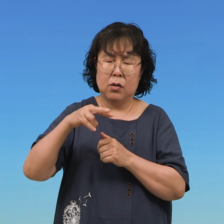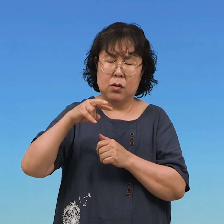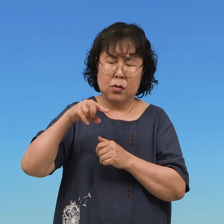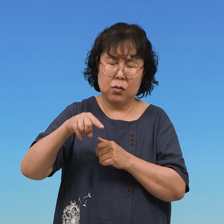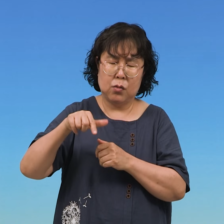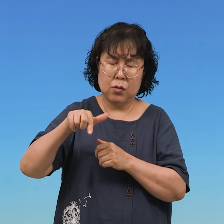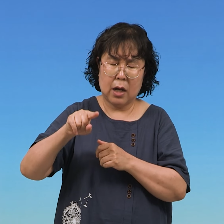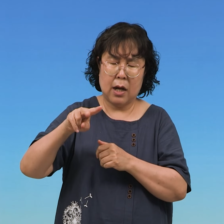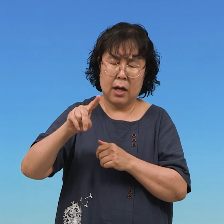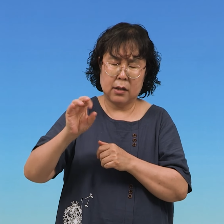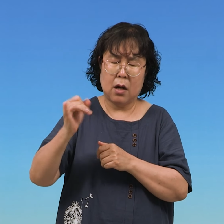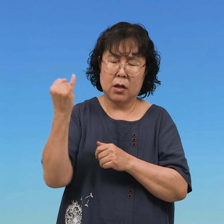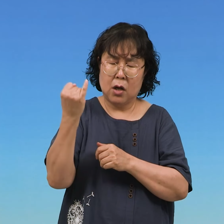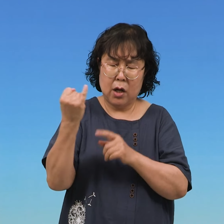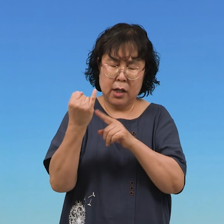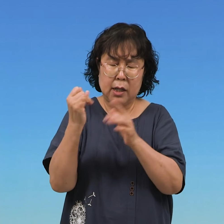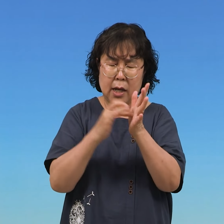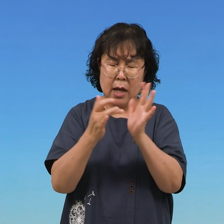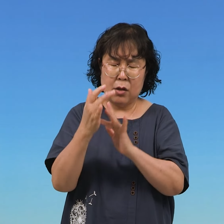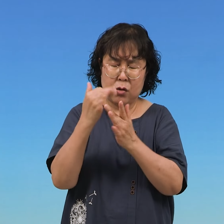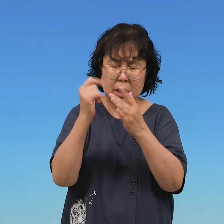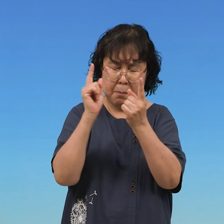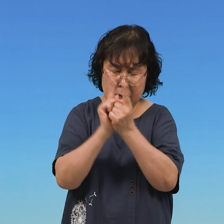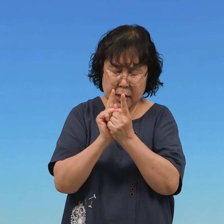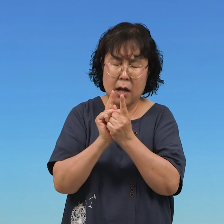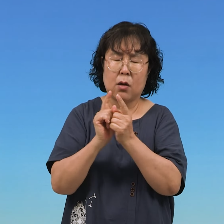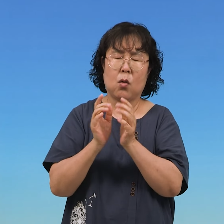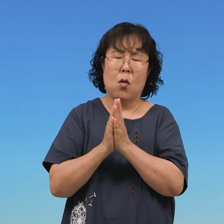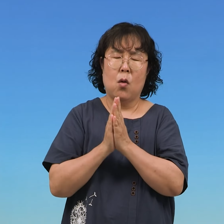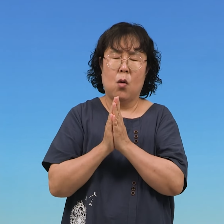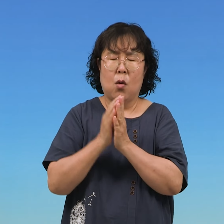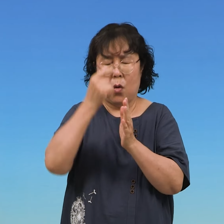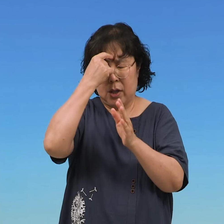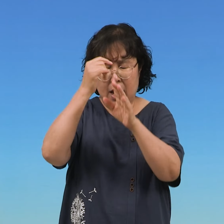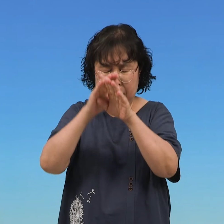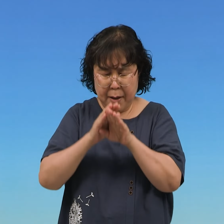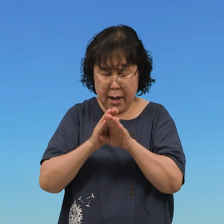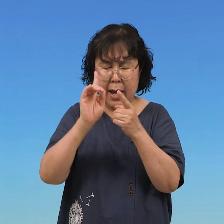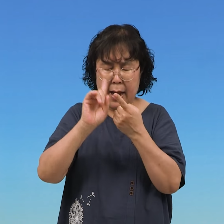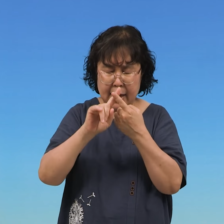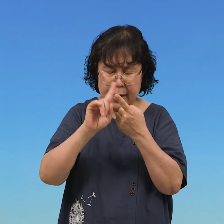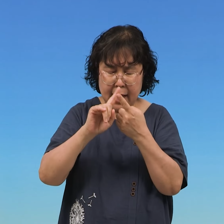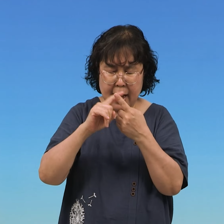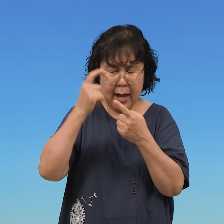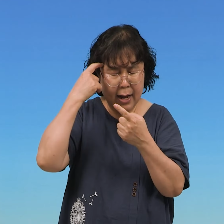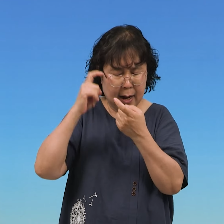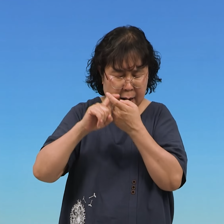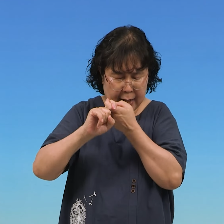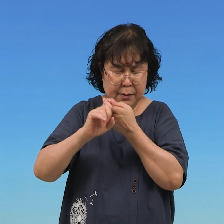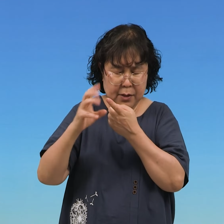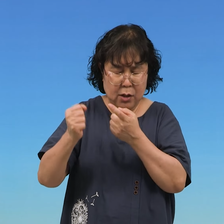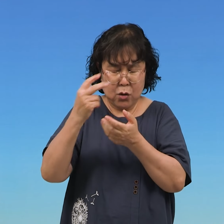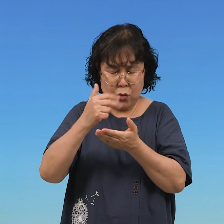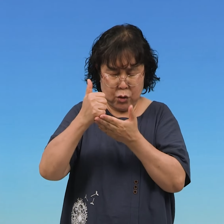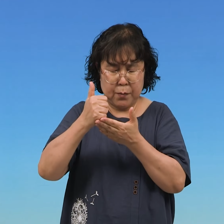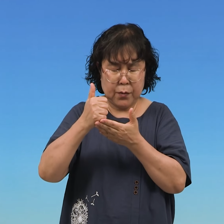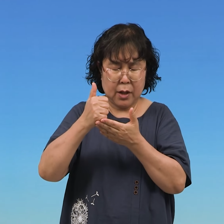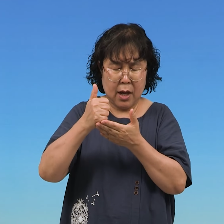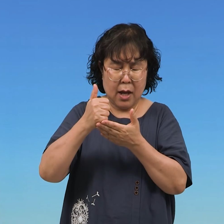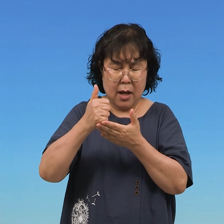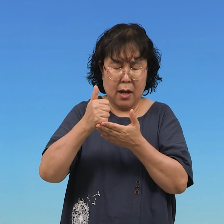이 수가성 여인이 예수님을 만나고 그가 아버지 예배에 대한 본질에 대한 관심을 가지고